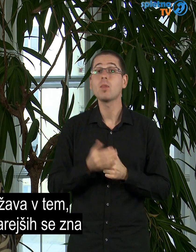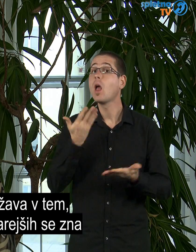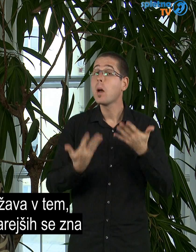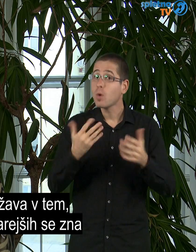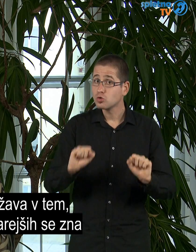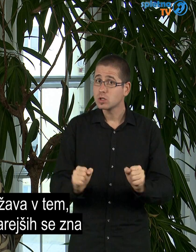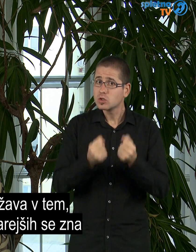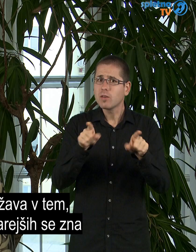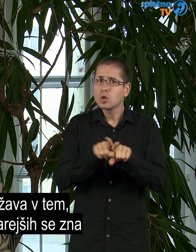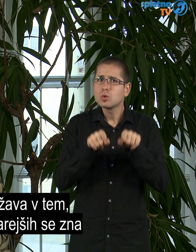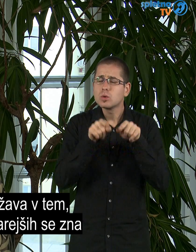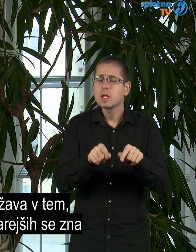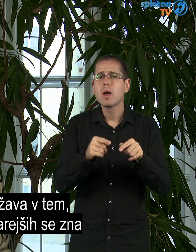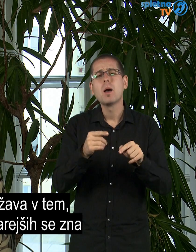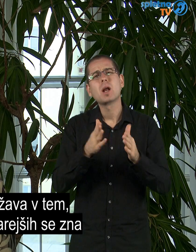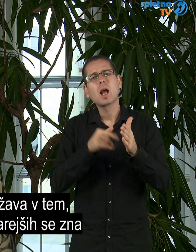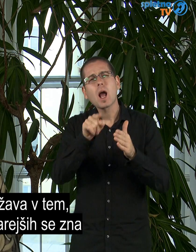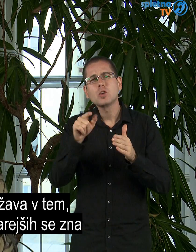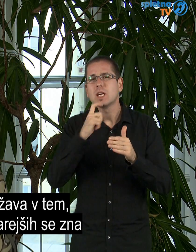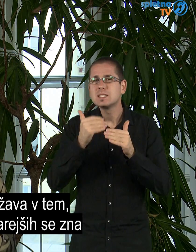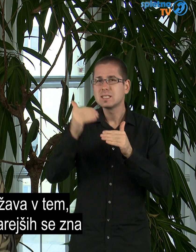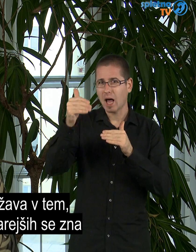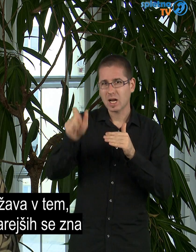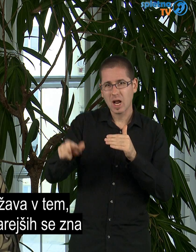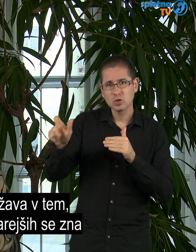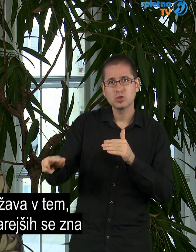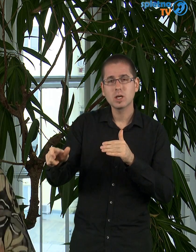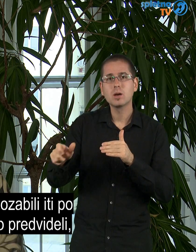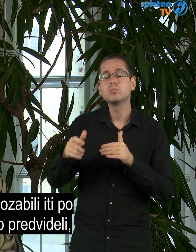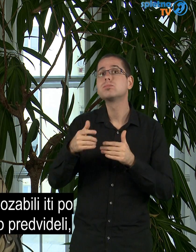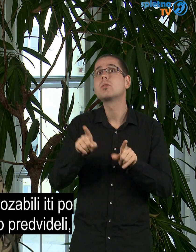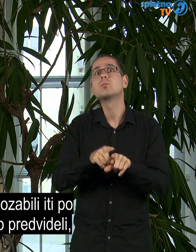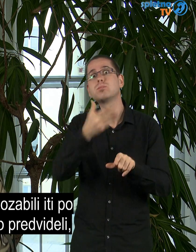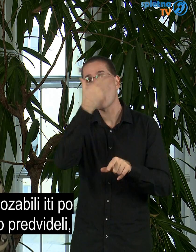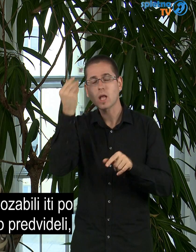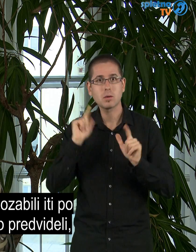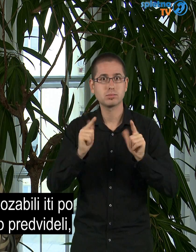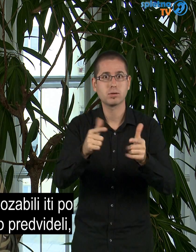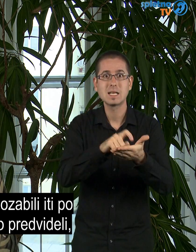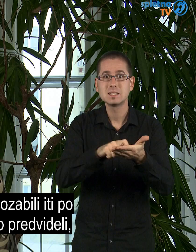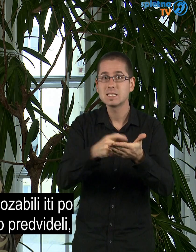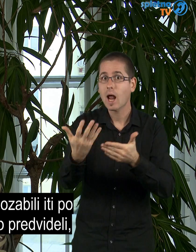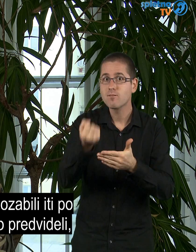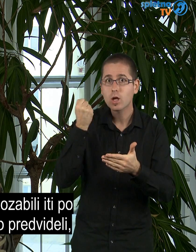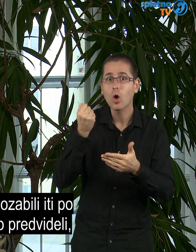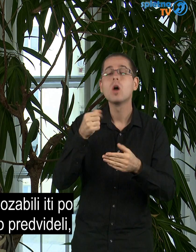Mogoče pa bo težava tudi v tem, da predvsem pri kakih starejših se zna zgoditi, da bodo pozabili iti po zdravilo. Zato smo predvideli,